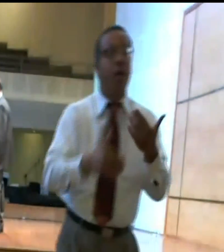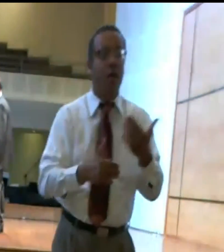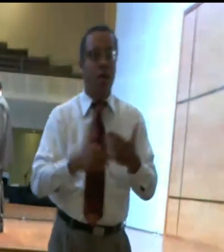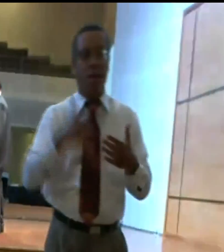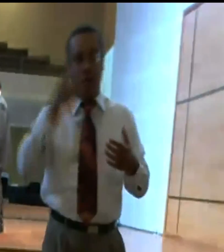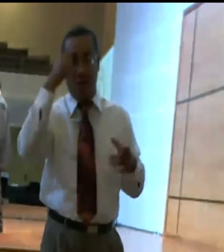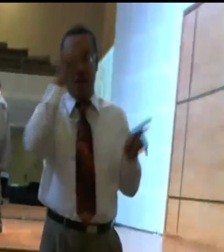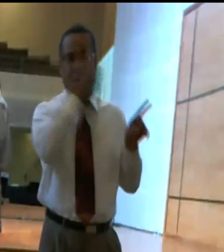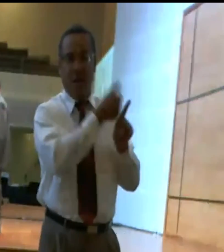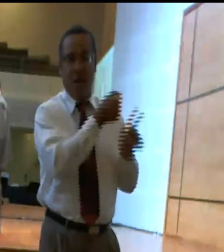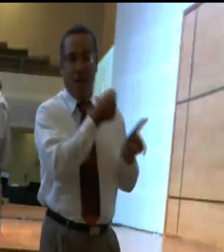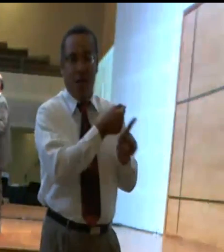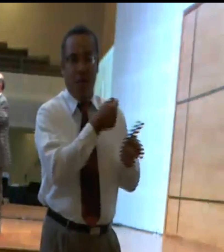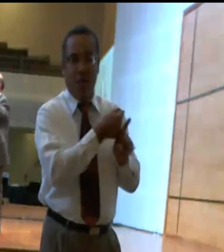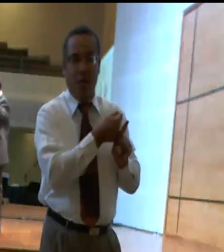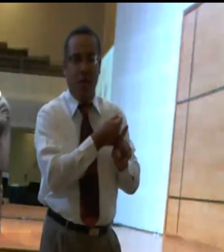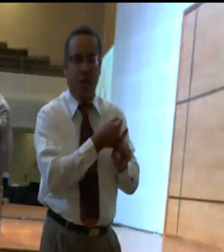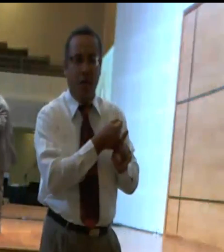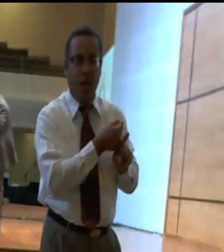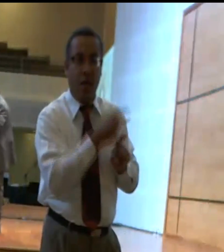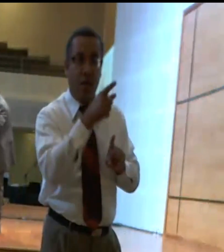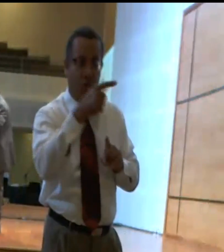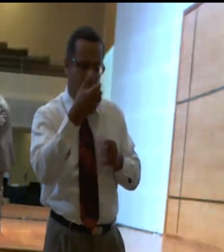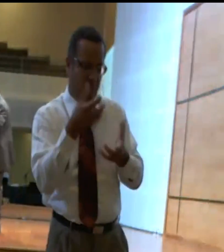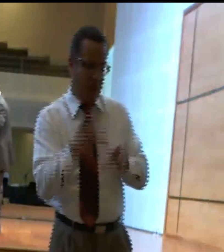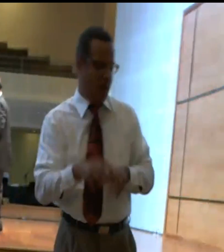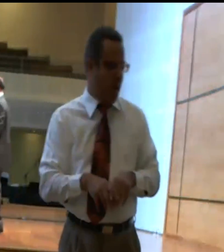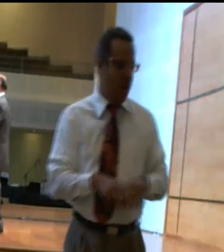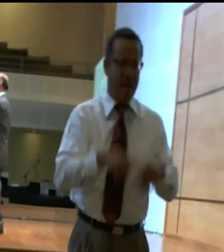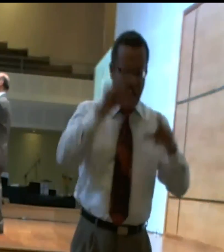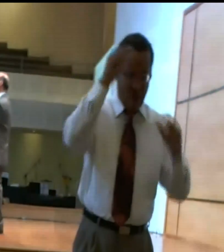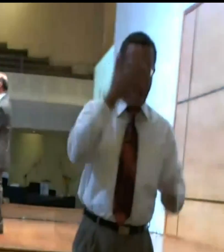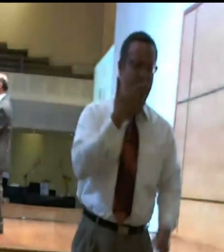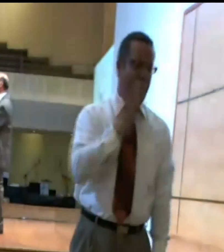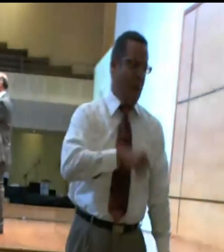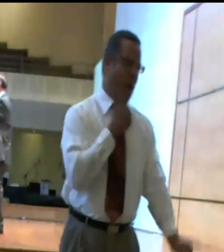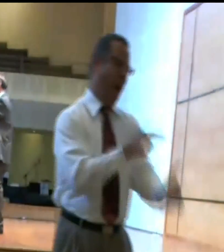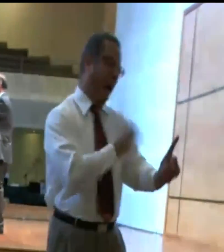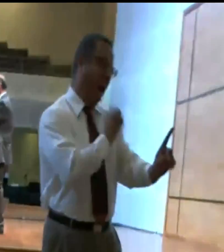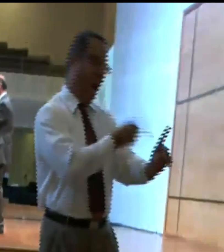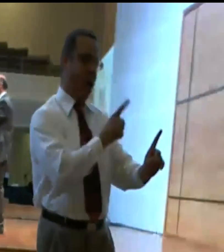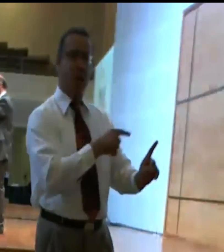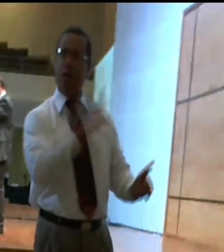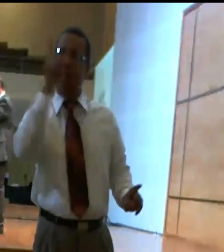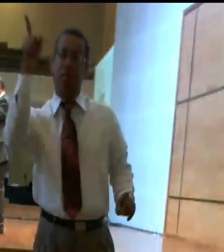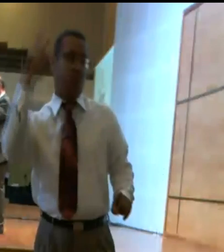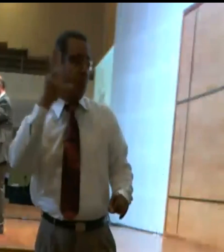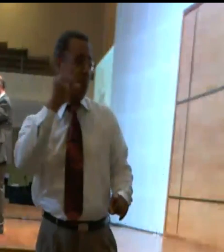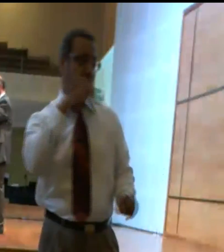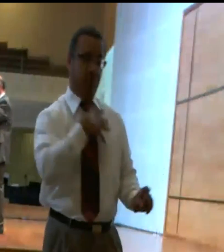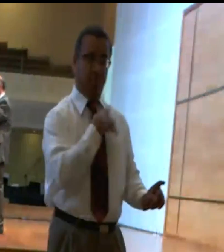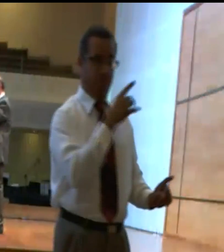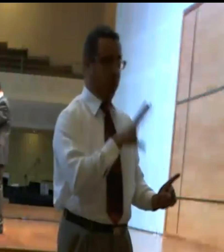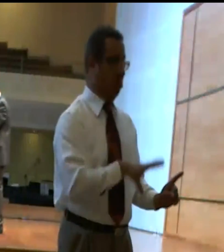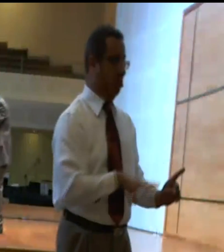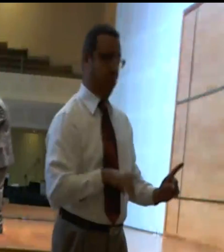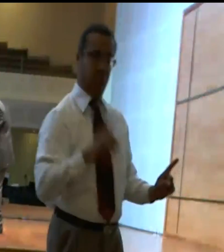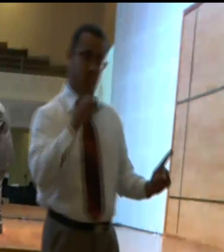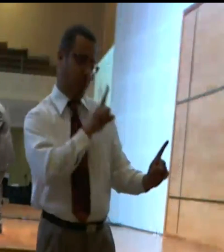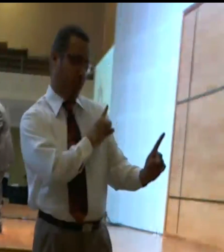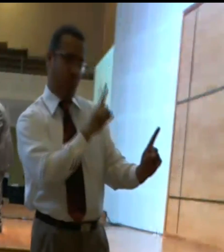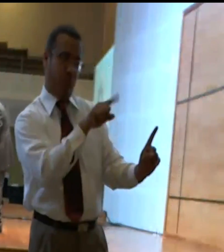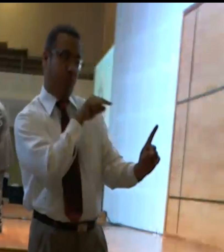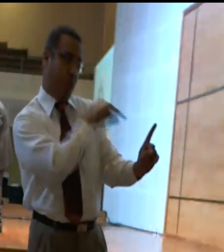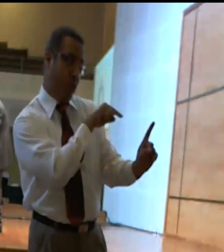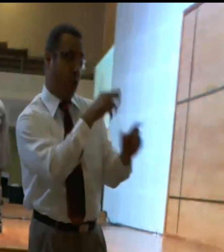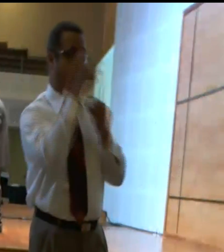para sí mismos. Por supuesto, si la autoridad del gobierno proviene de Dios, eso